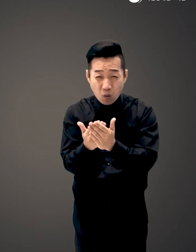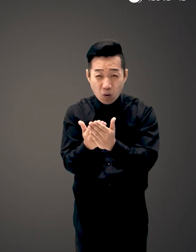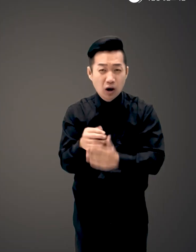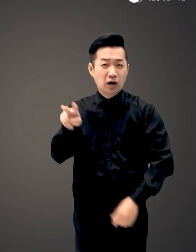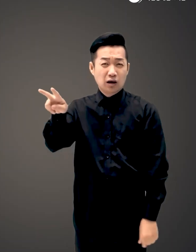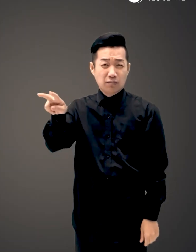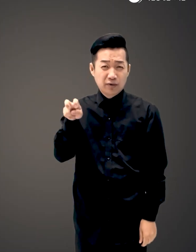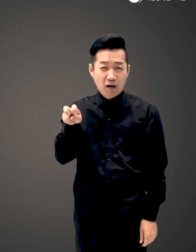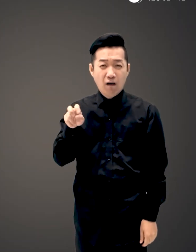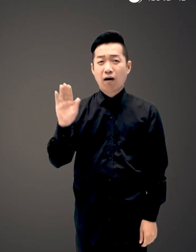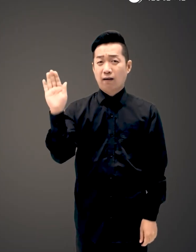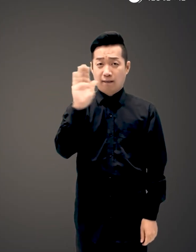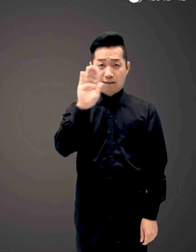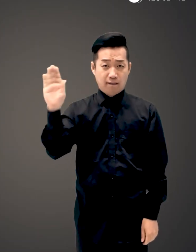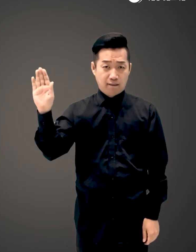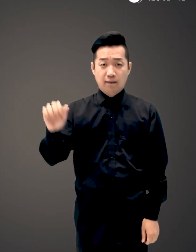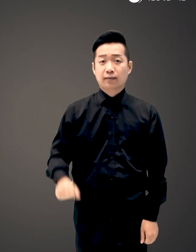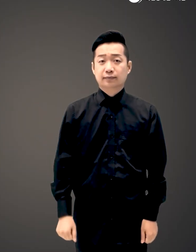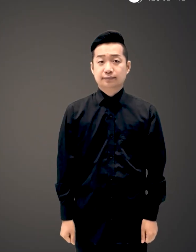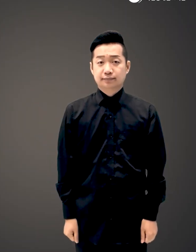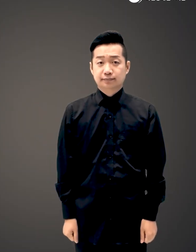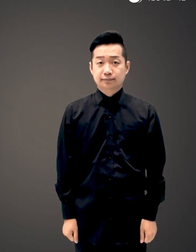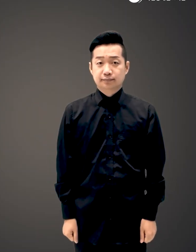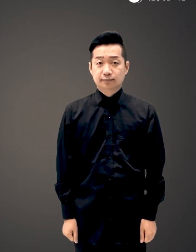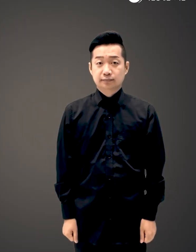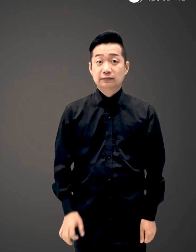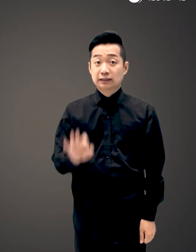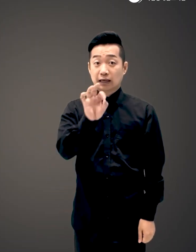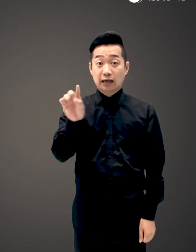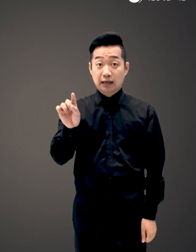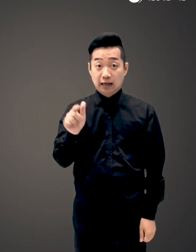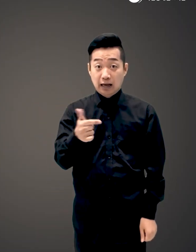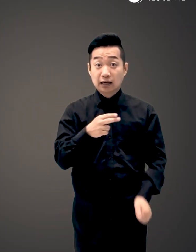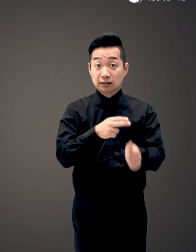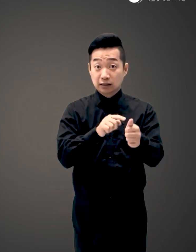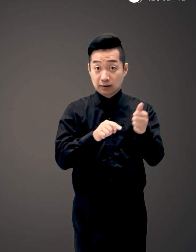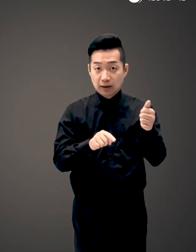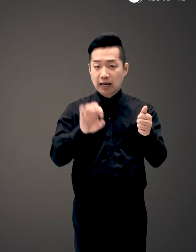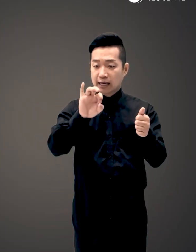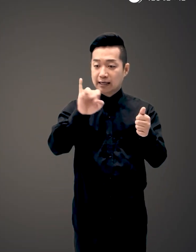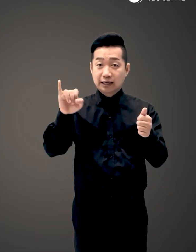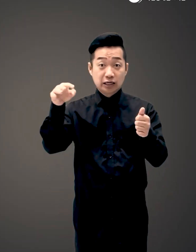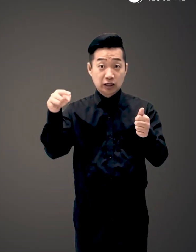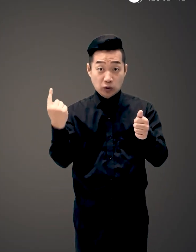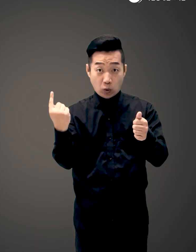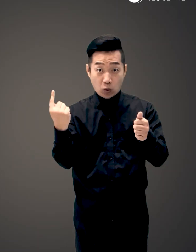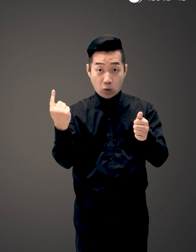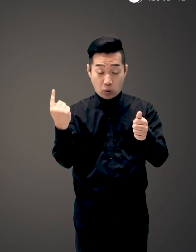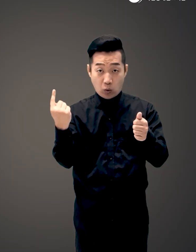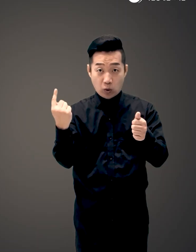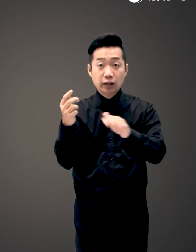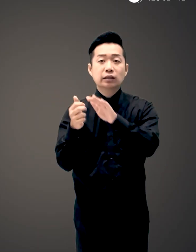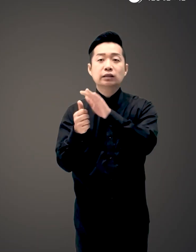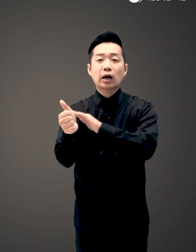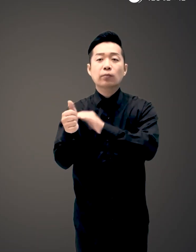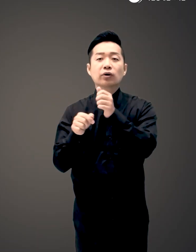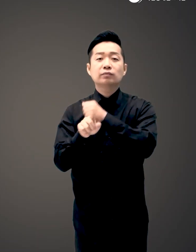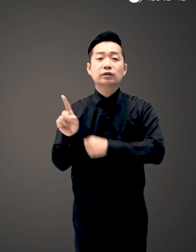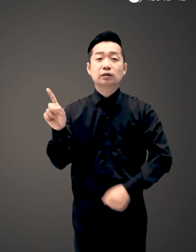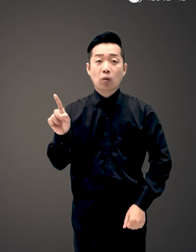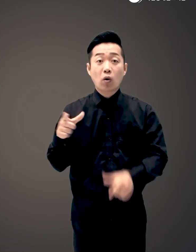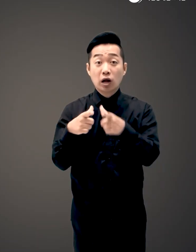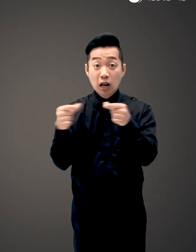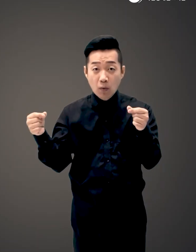전체를 증오했던 것이 아니에요. 안중근 의사는 위도에 의해서 대표되는